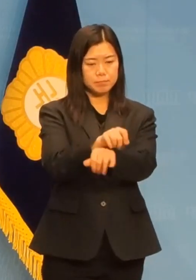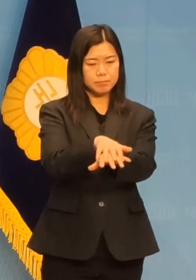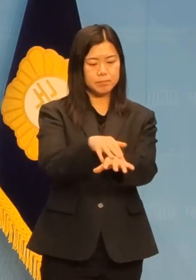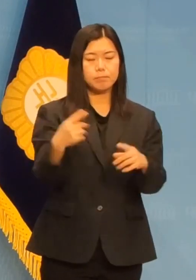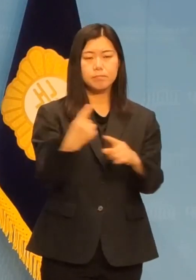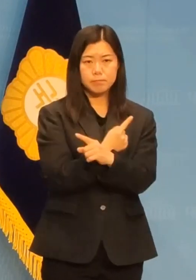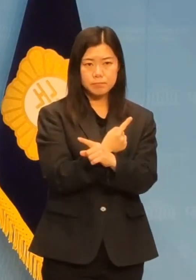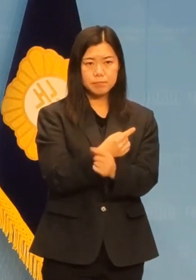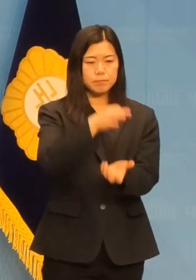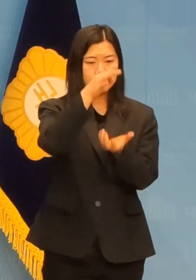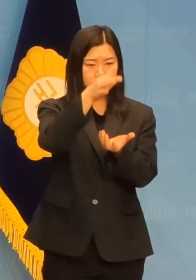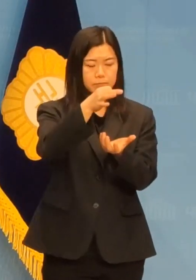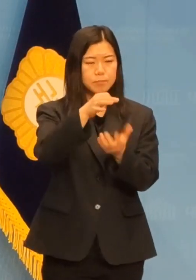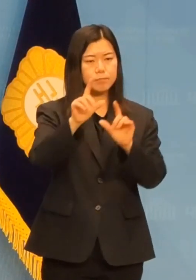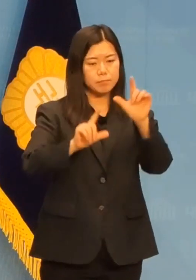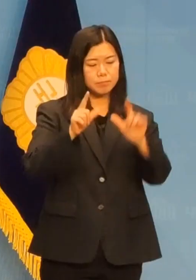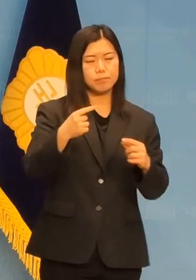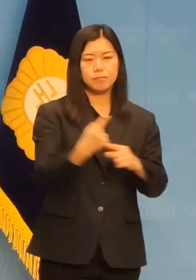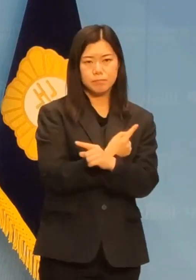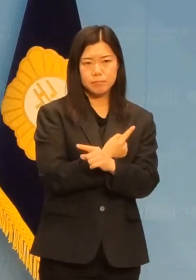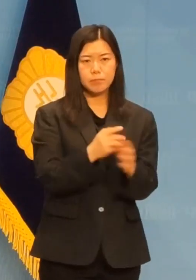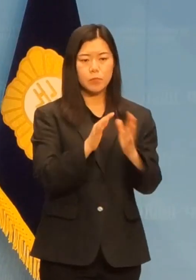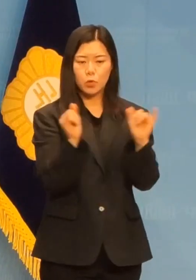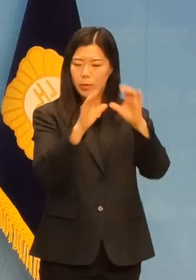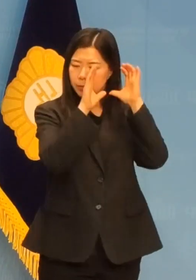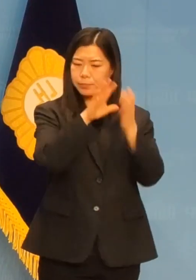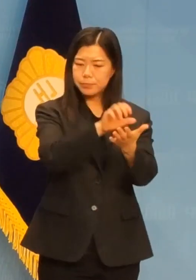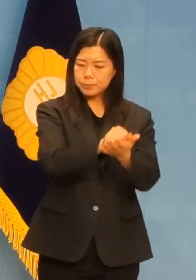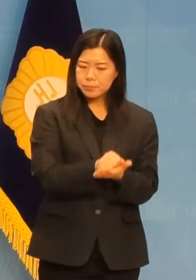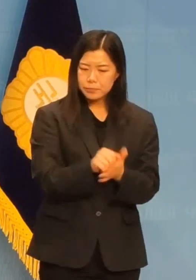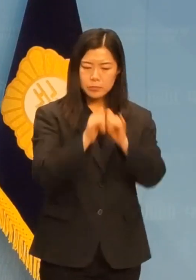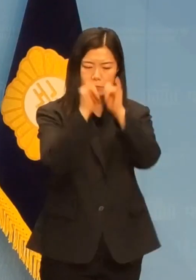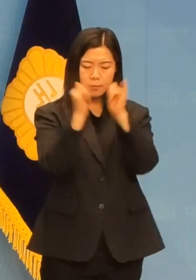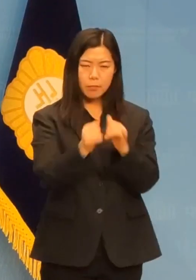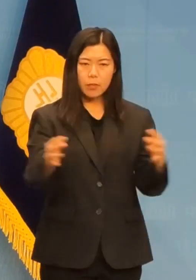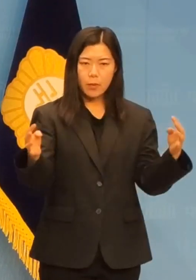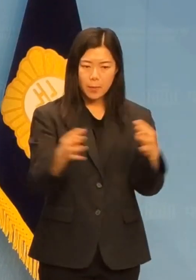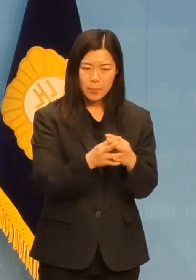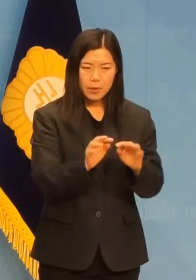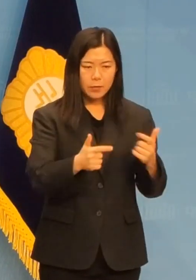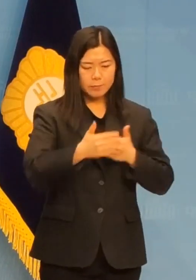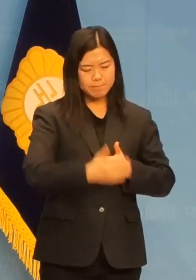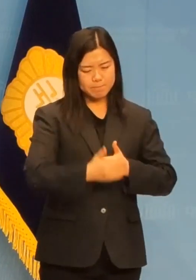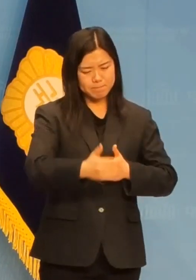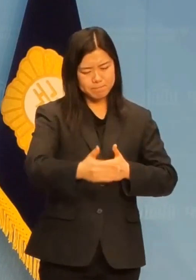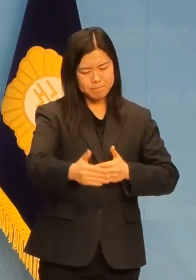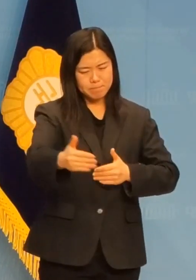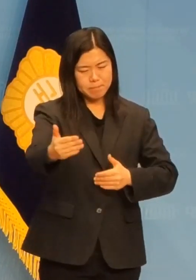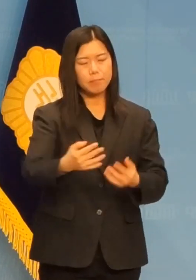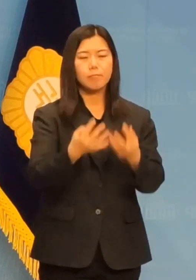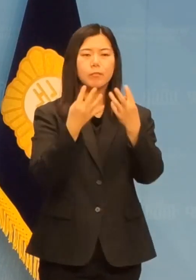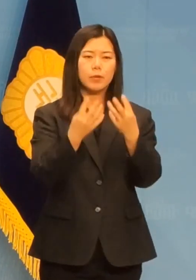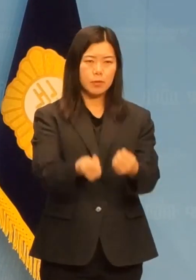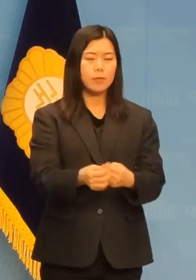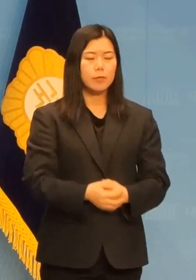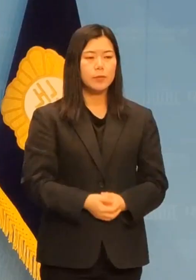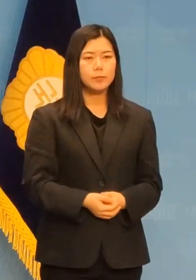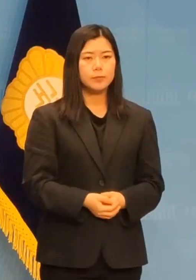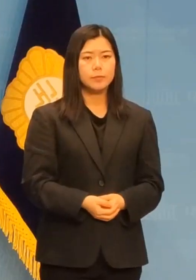개편, 재정구조 설계, 주민의견 수렴, 사회적 합의 등 수많은 절차를 필요로 하는 중대한